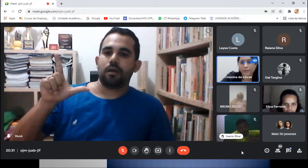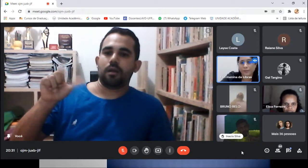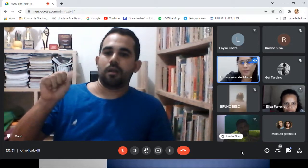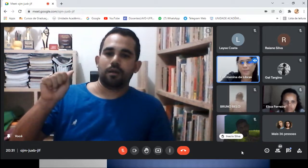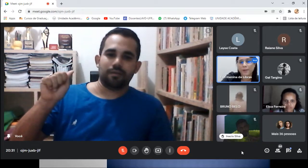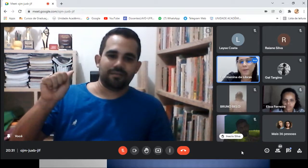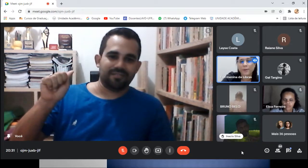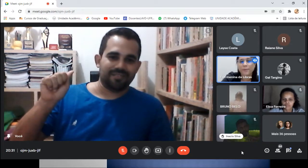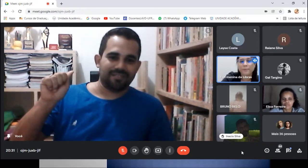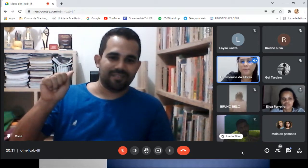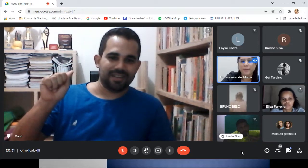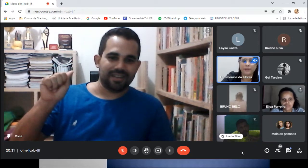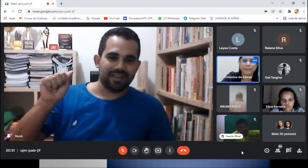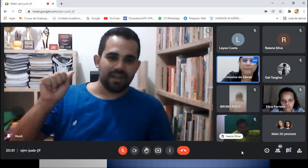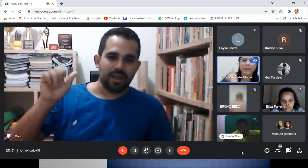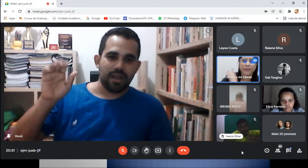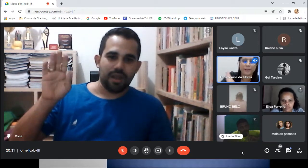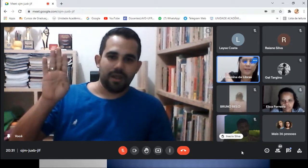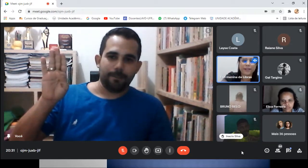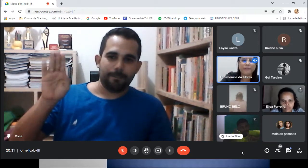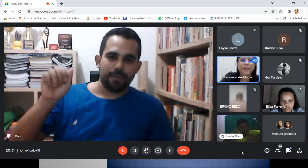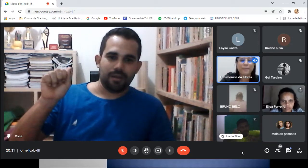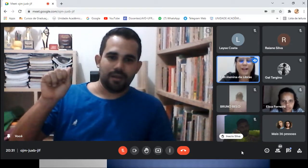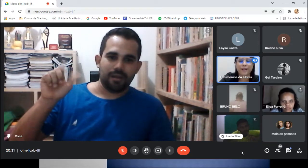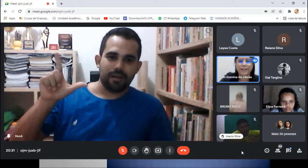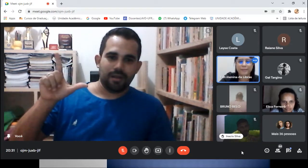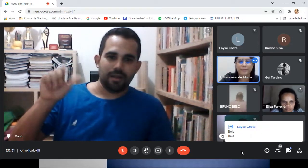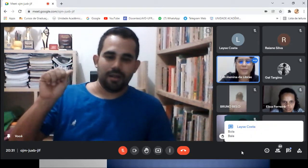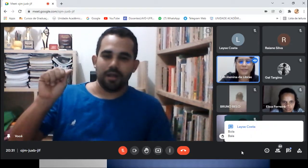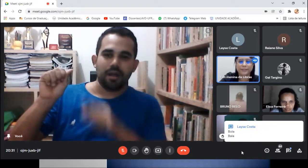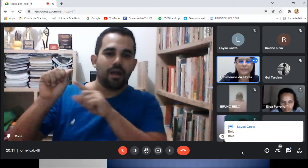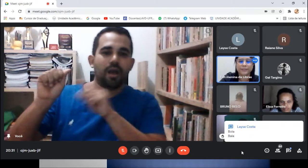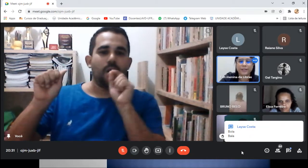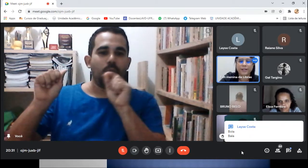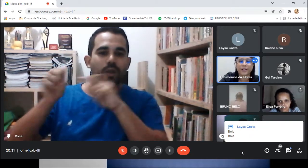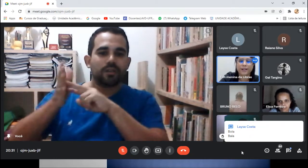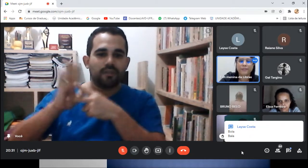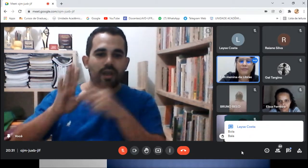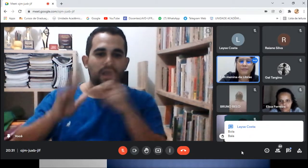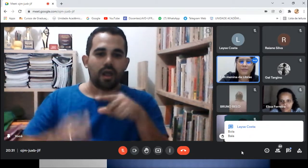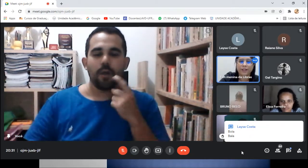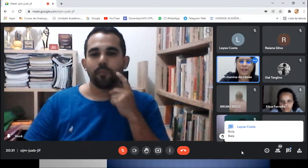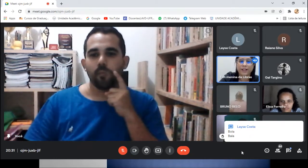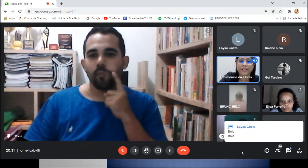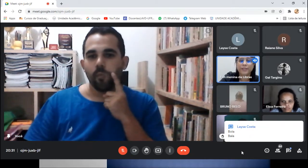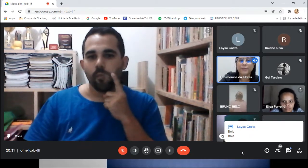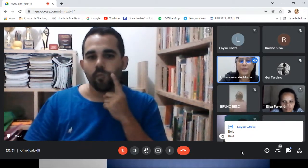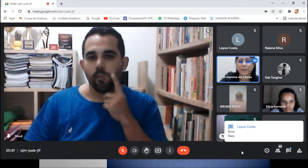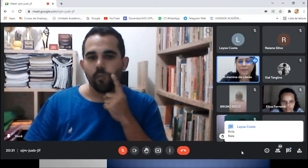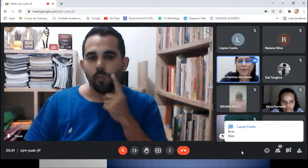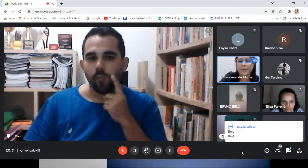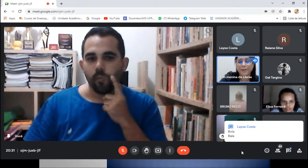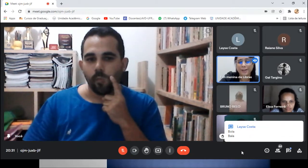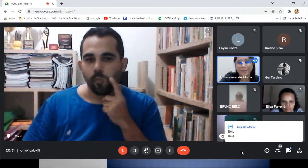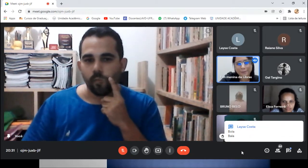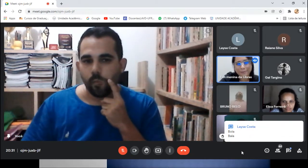sons pelo B, né? Fica bala, ban. Aí tira o M, coloca o B,